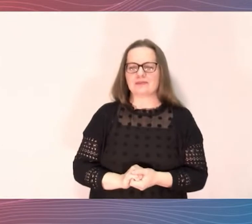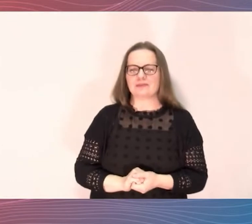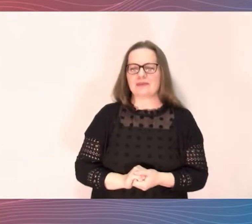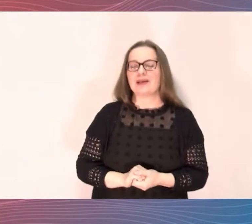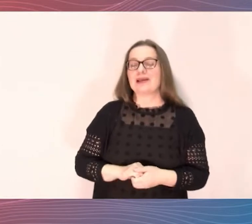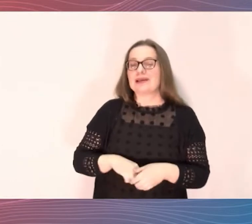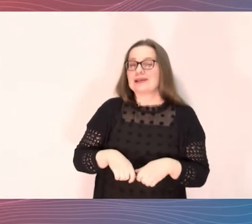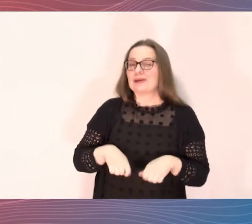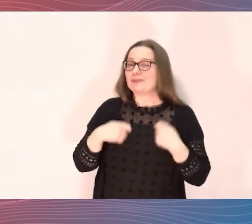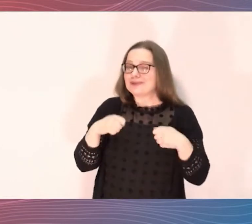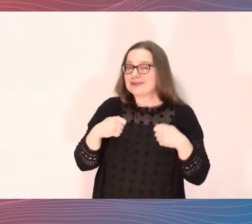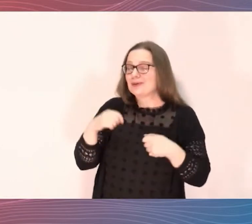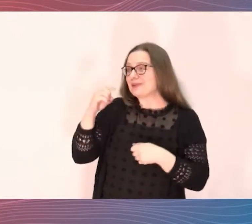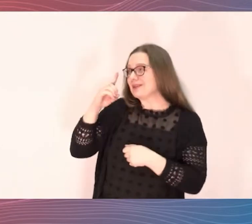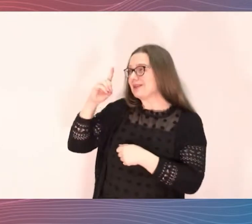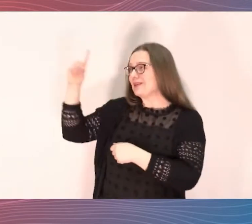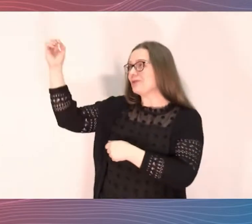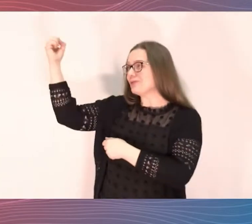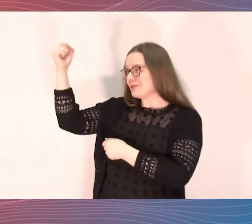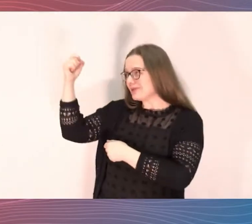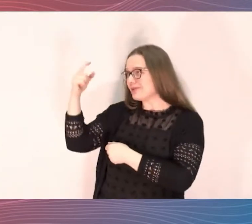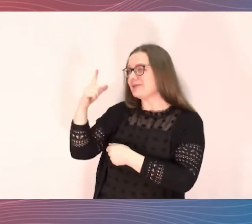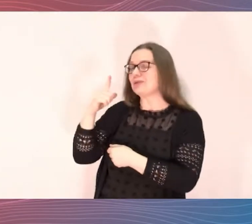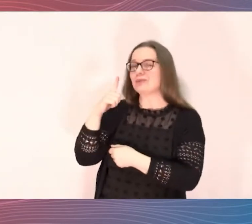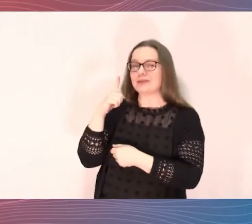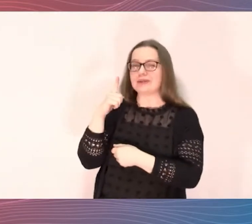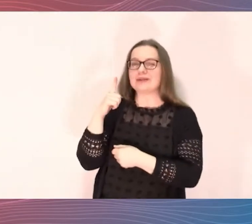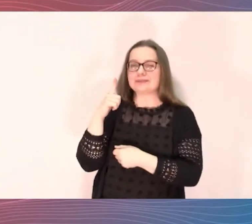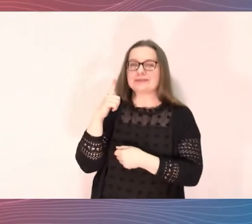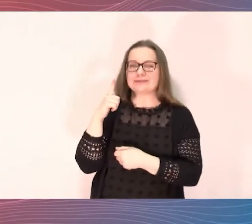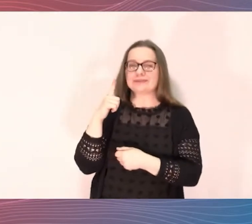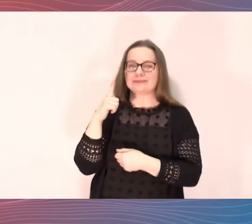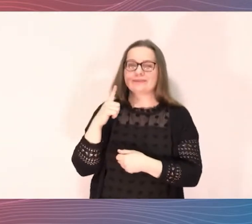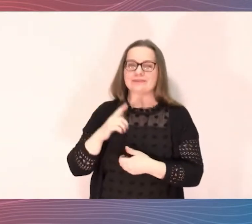eu apagasse todas as luzes desse auditório,